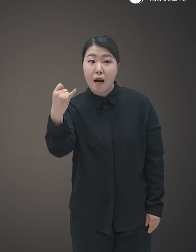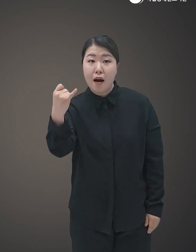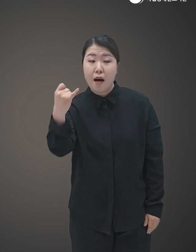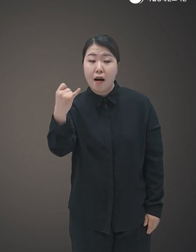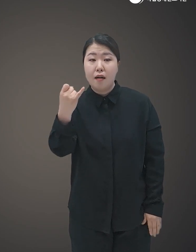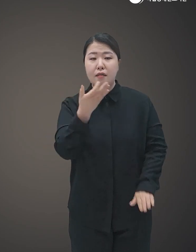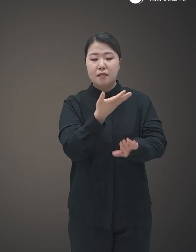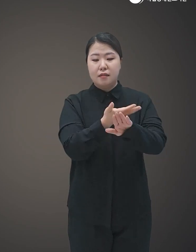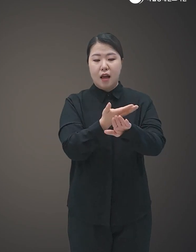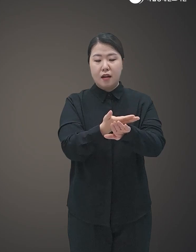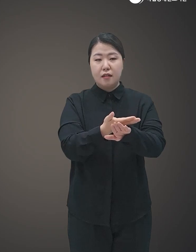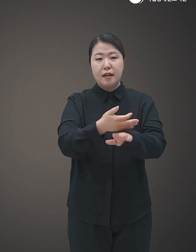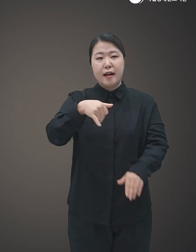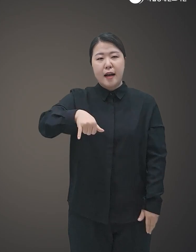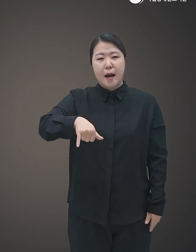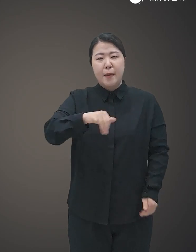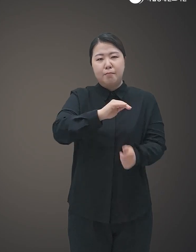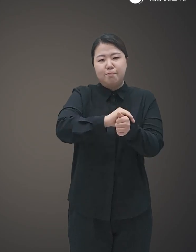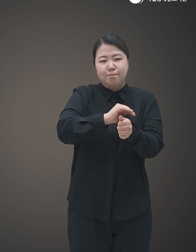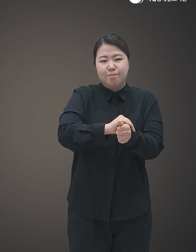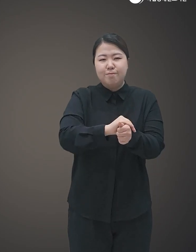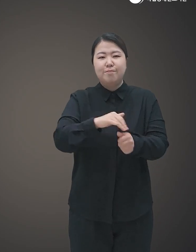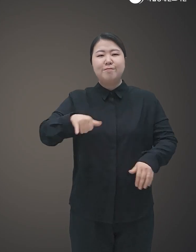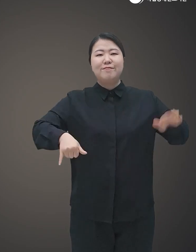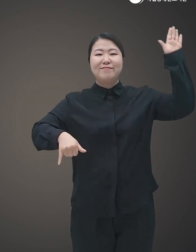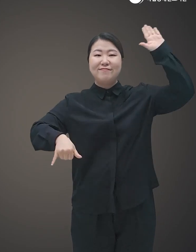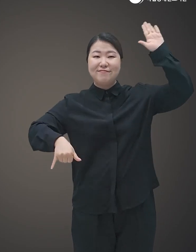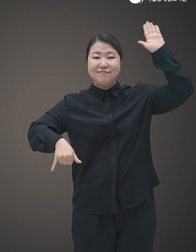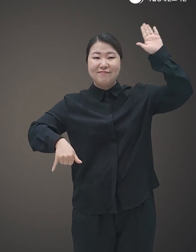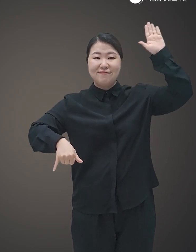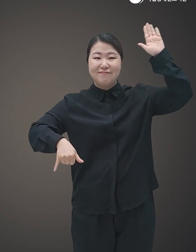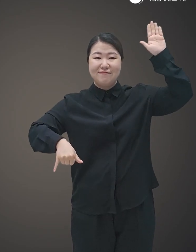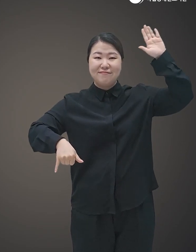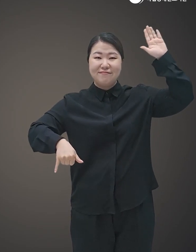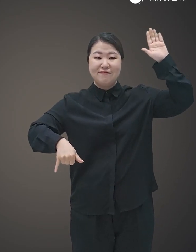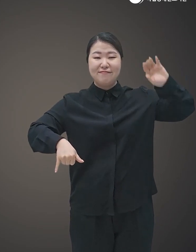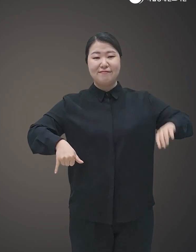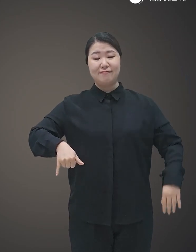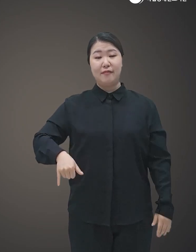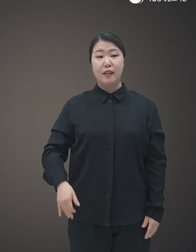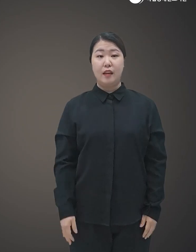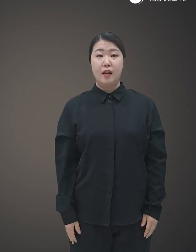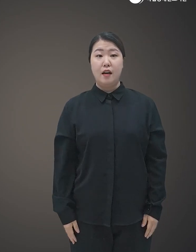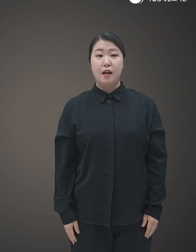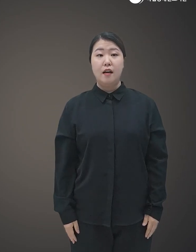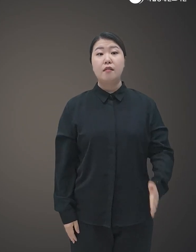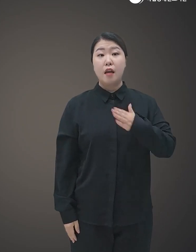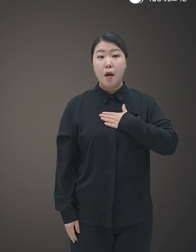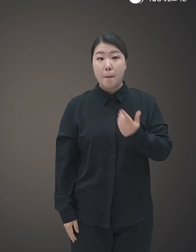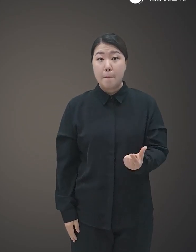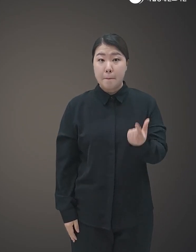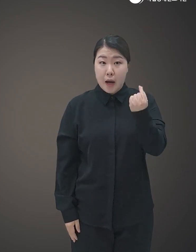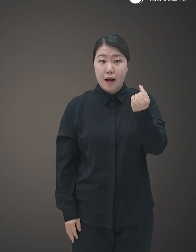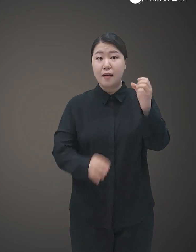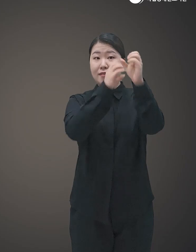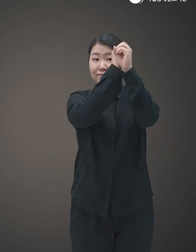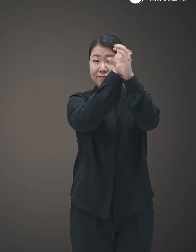건너 엄마가 다른 등딱지 들고 서서 손을 흔들길래